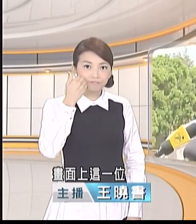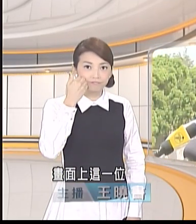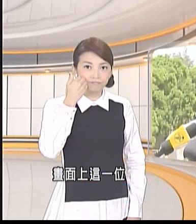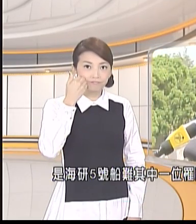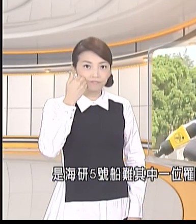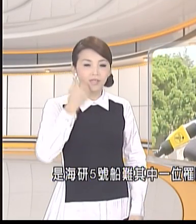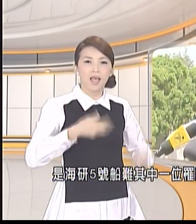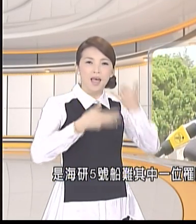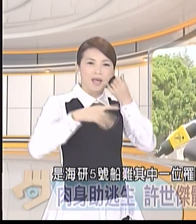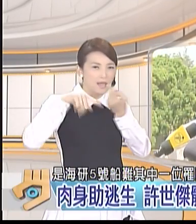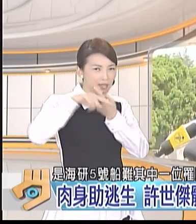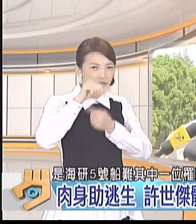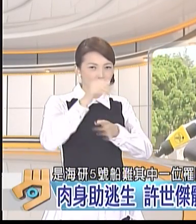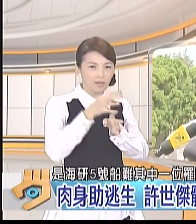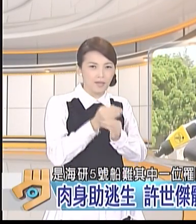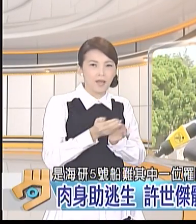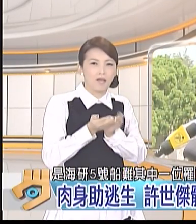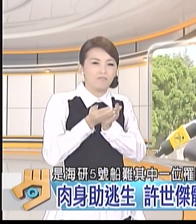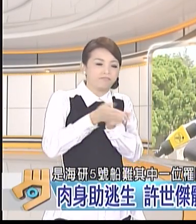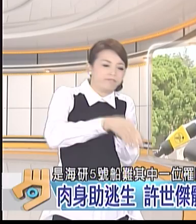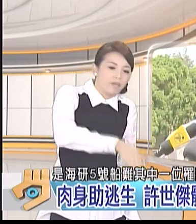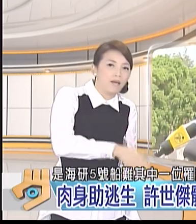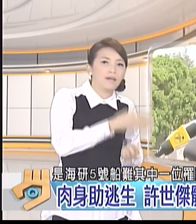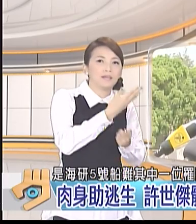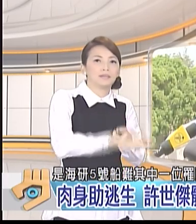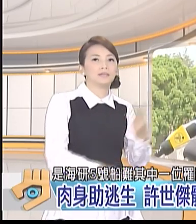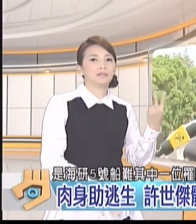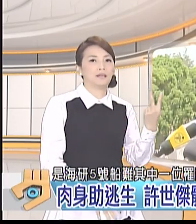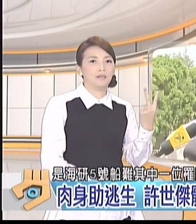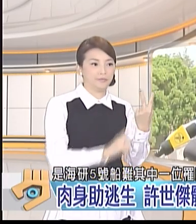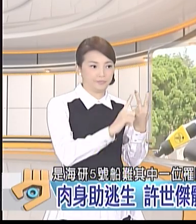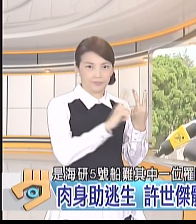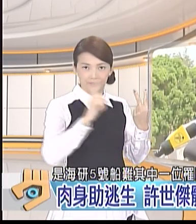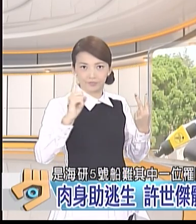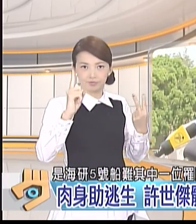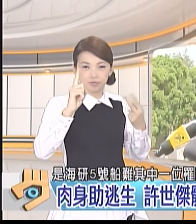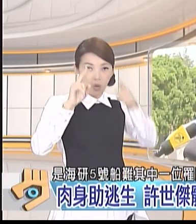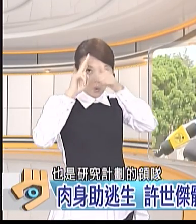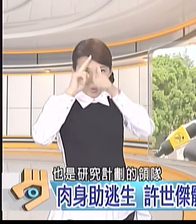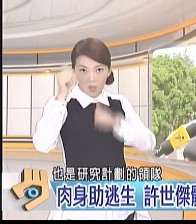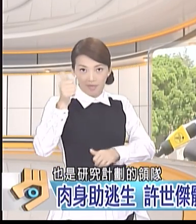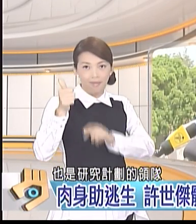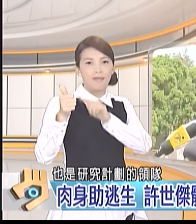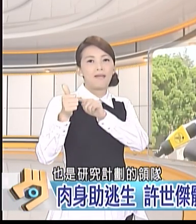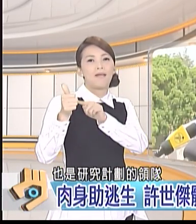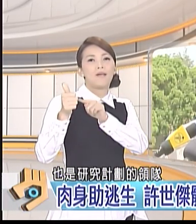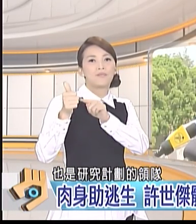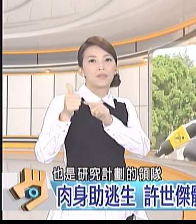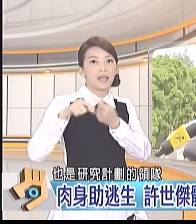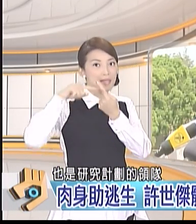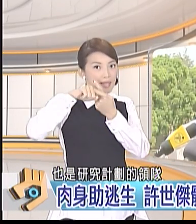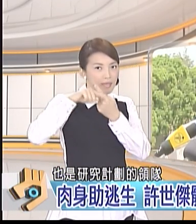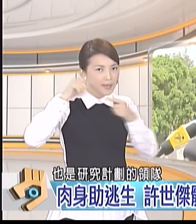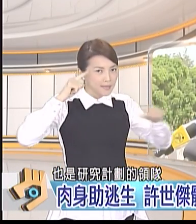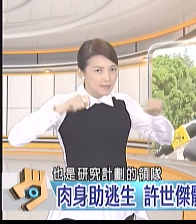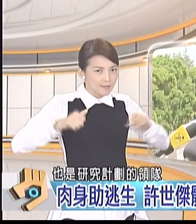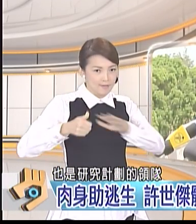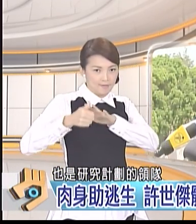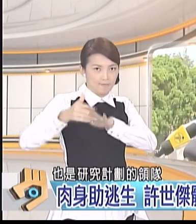是海燕5号船难其中一位罹难者许世杰，也是研究计划的领队。 有伤